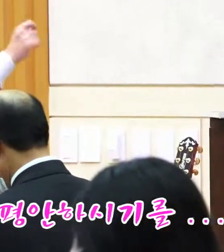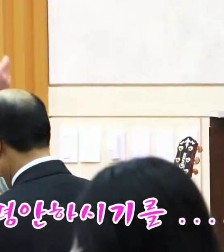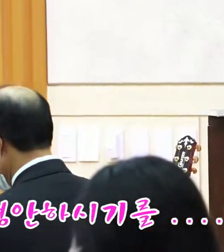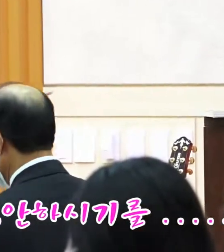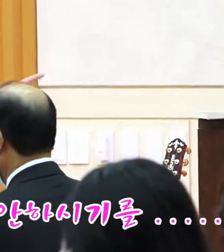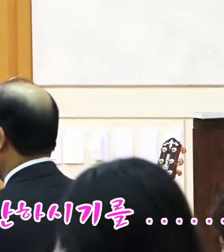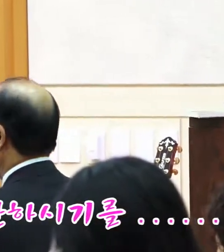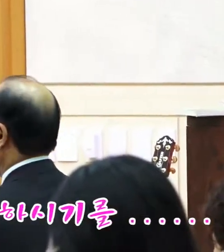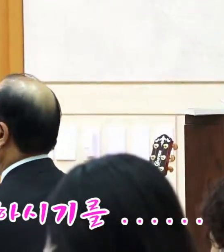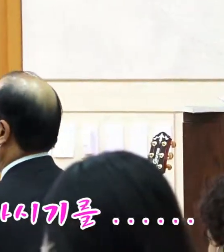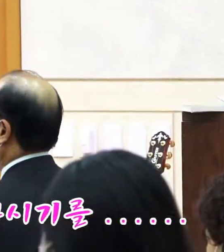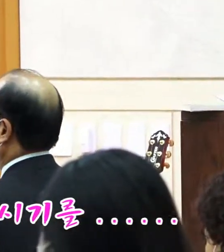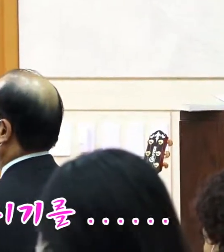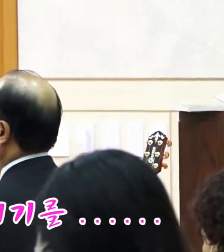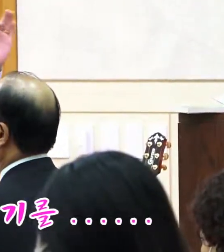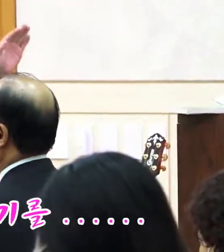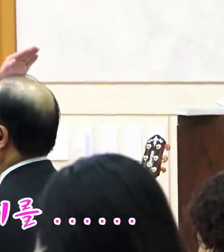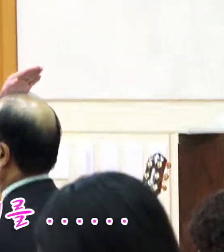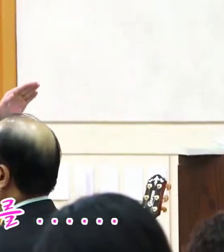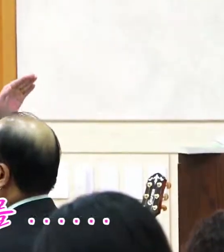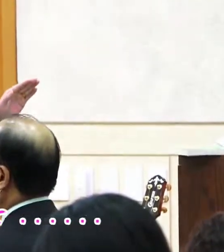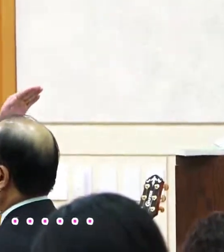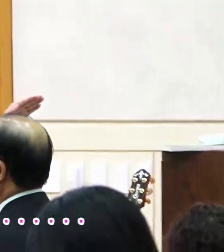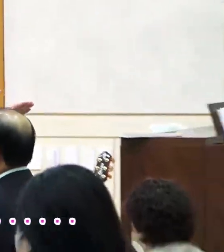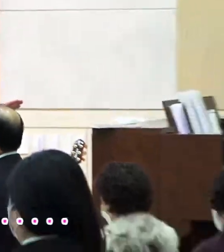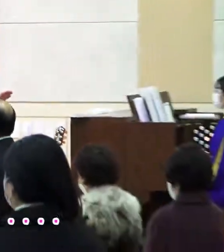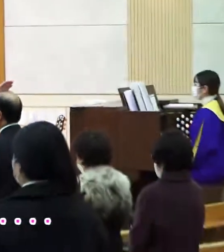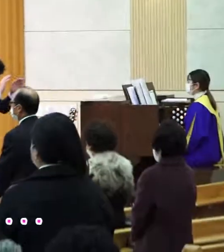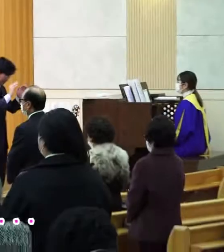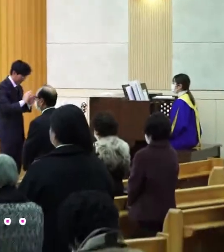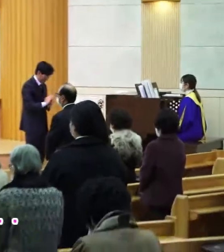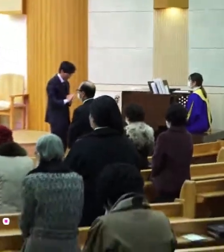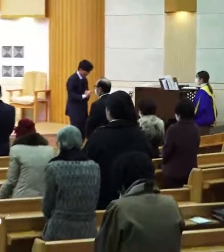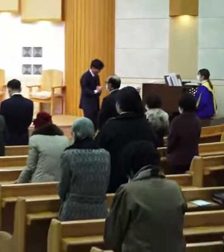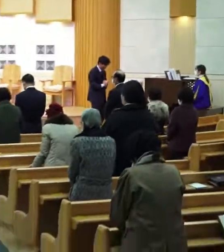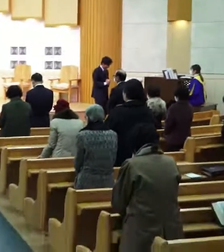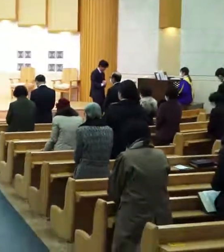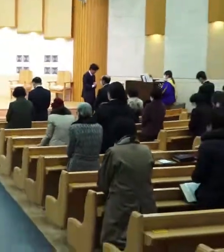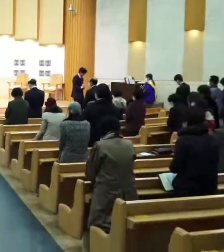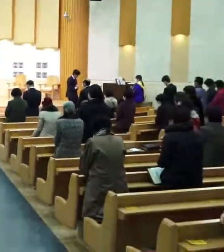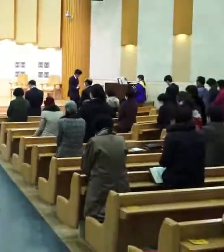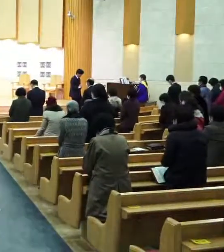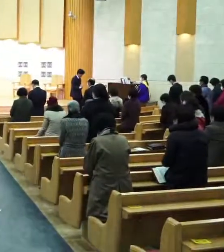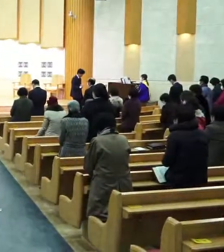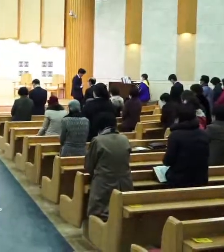계시기를 간절히 축원하옵나이다. 아멘.